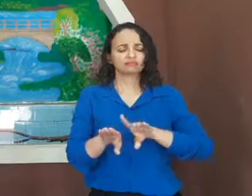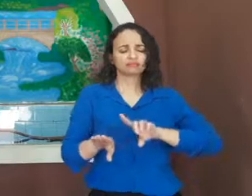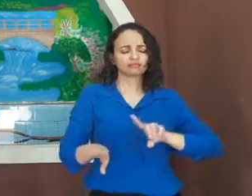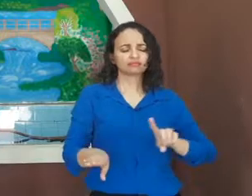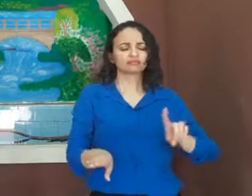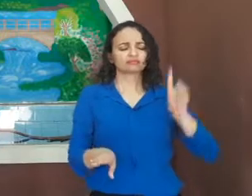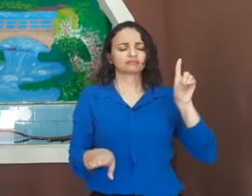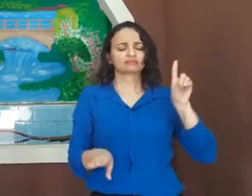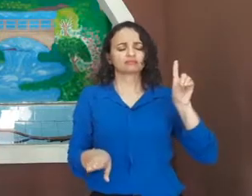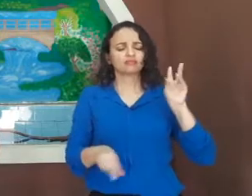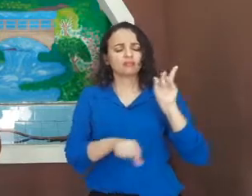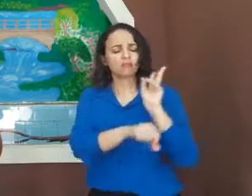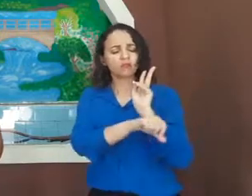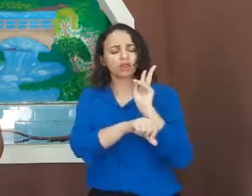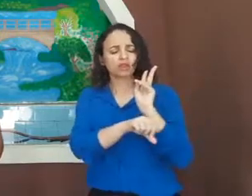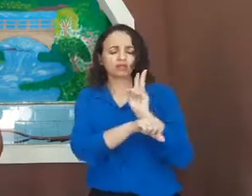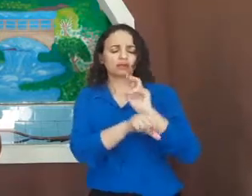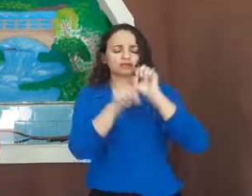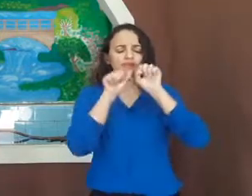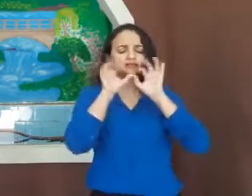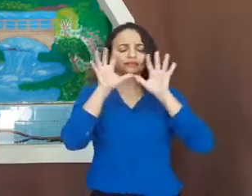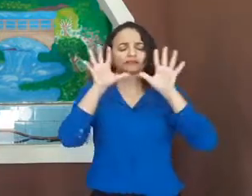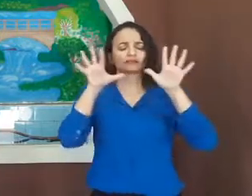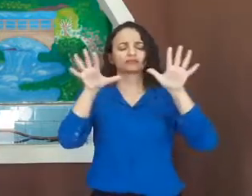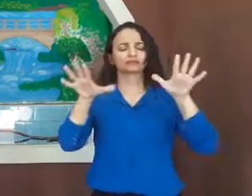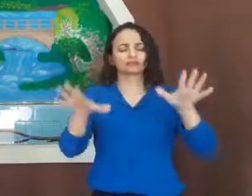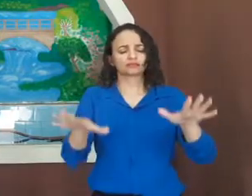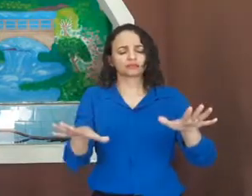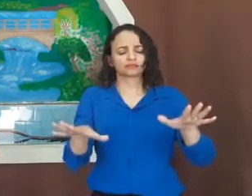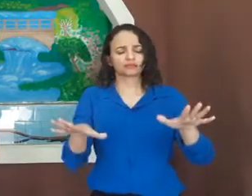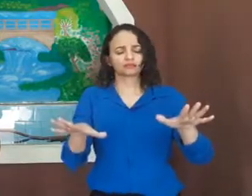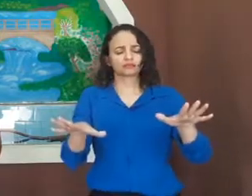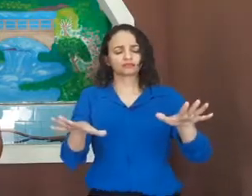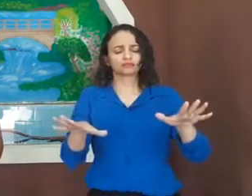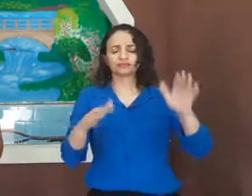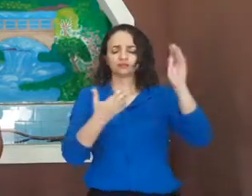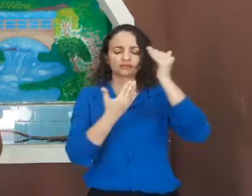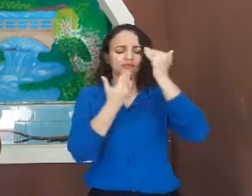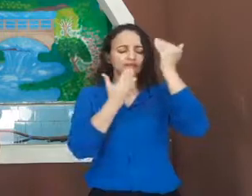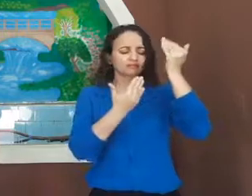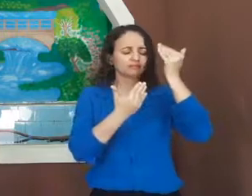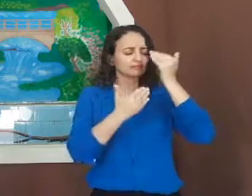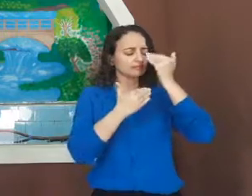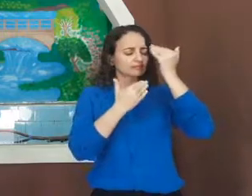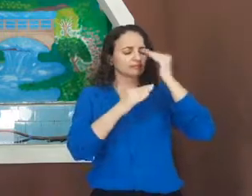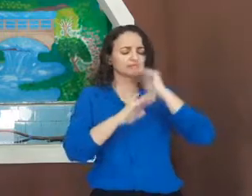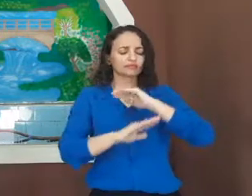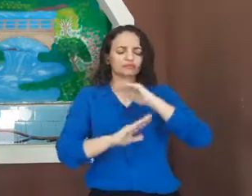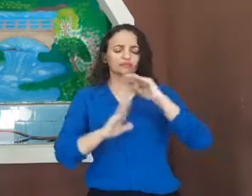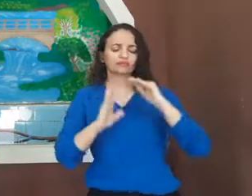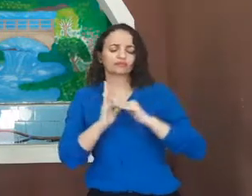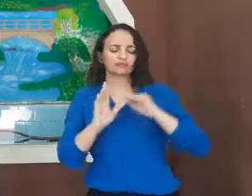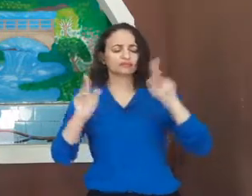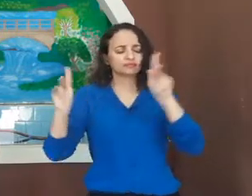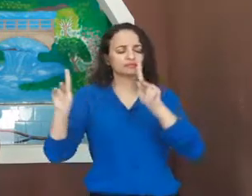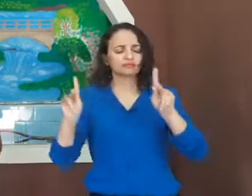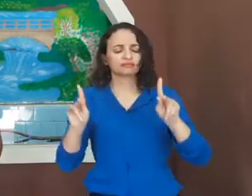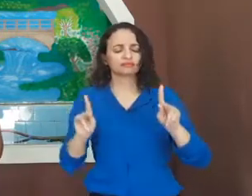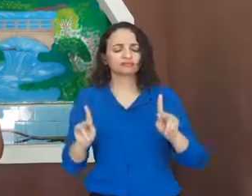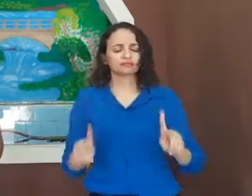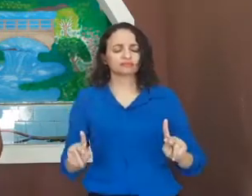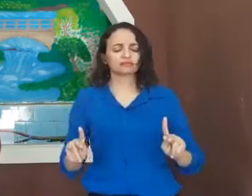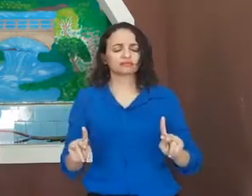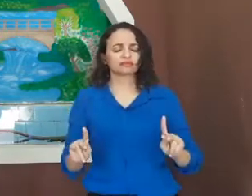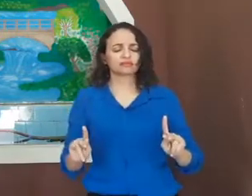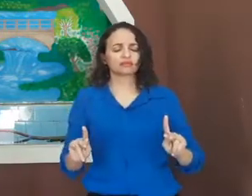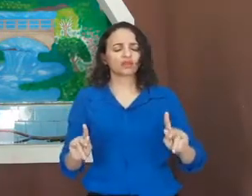com eles, ó Pai, derramando as Tuas bênçãos, a Tua graça. Pai, muito obrigado por tudo, nos dá um dia de paz. E que o Senhor nos